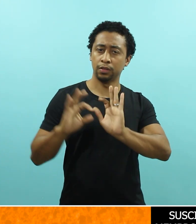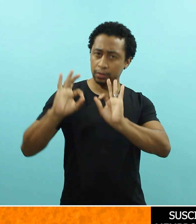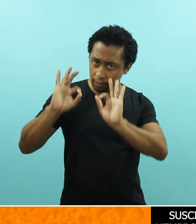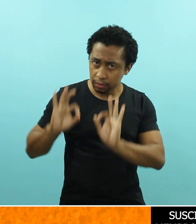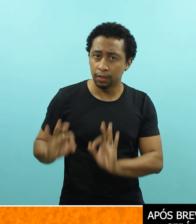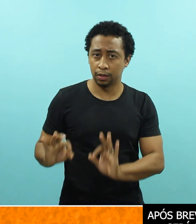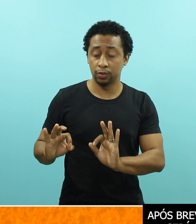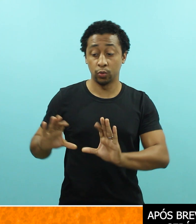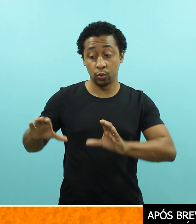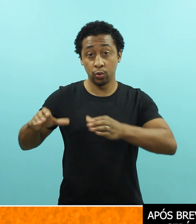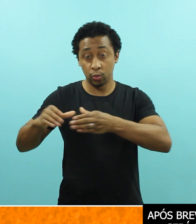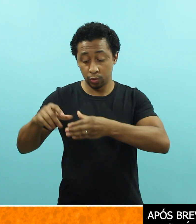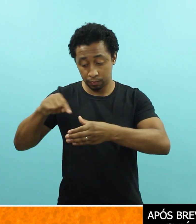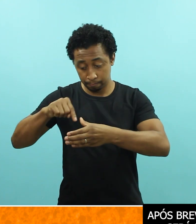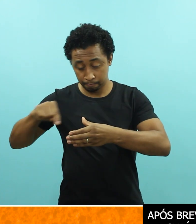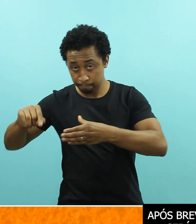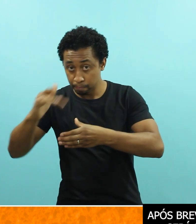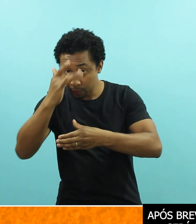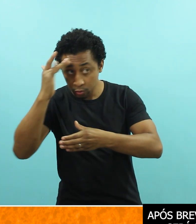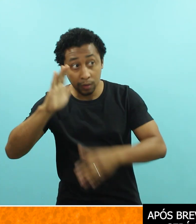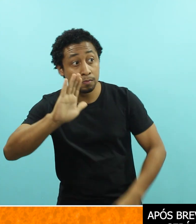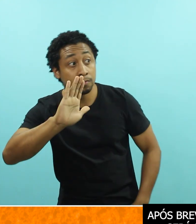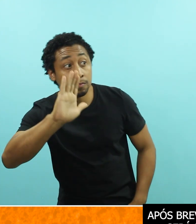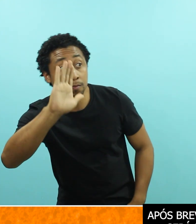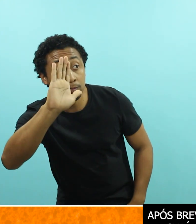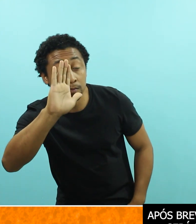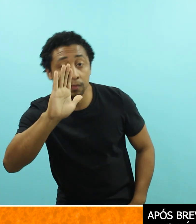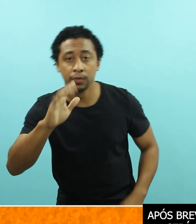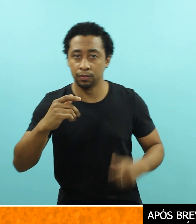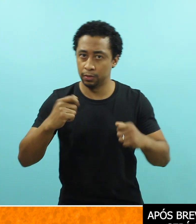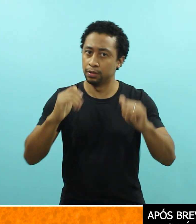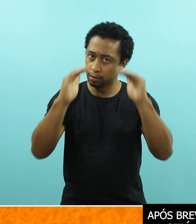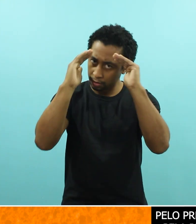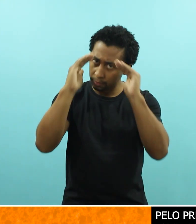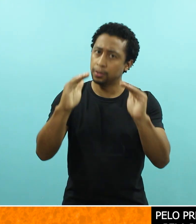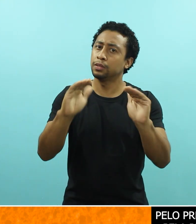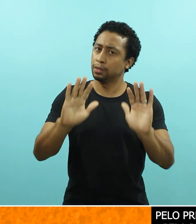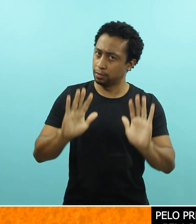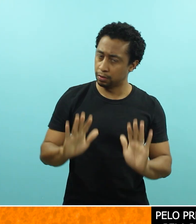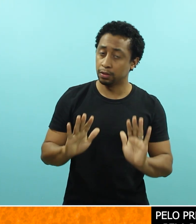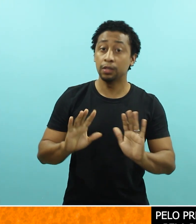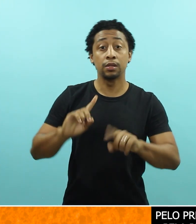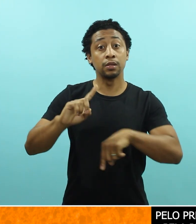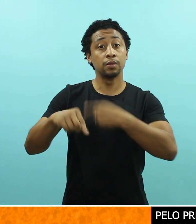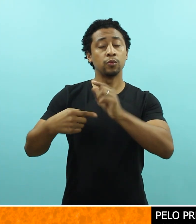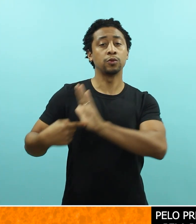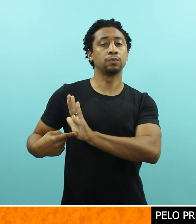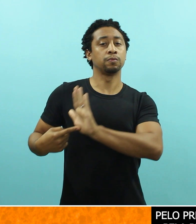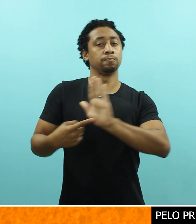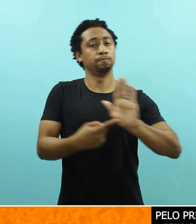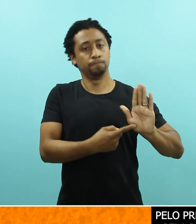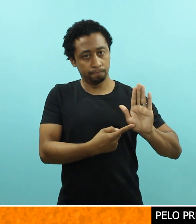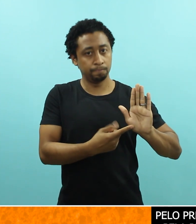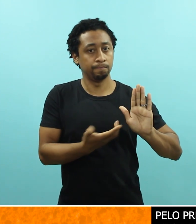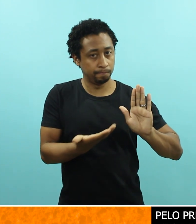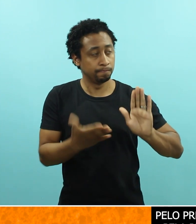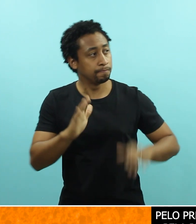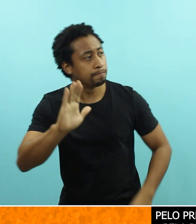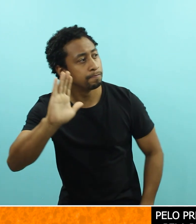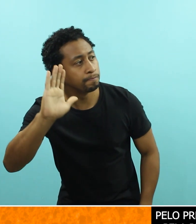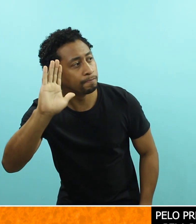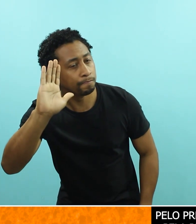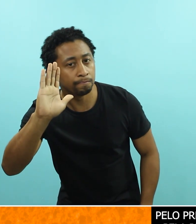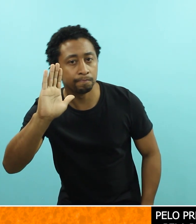membros do grupo, após breve exposição, será resolvida pelo presidente ou pela